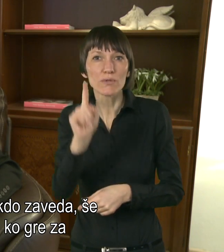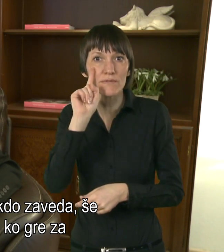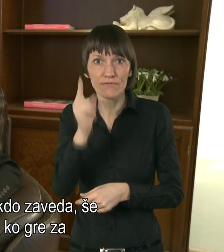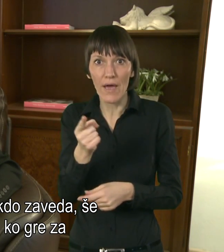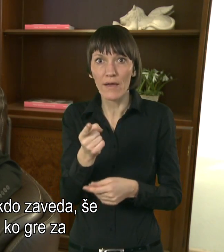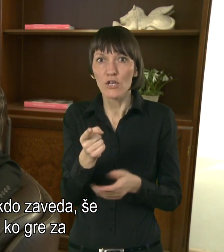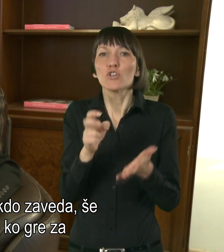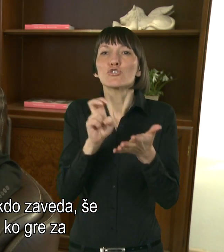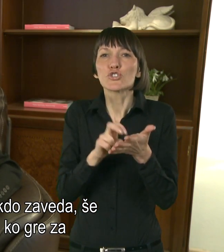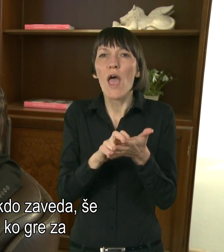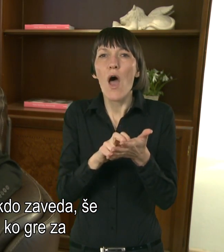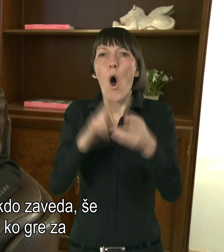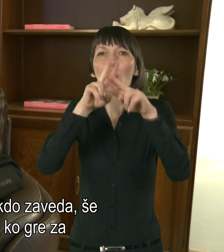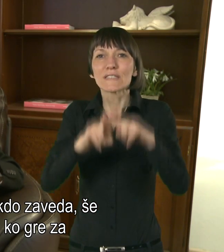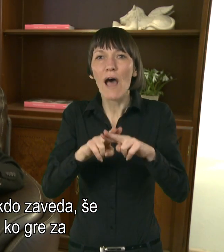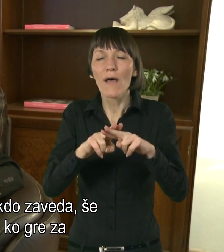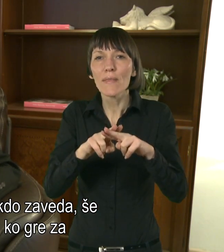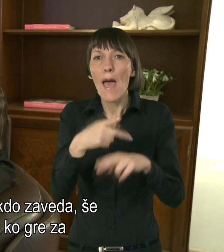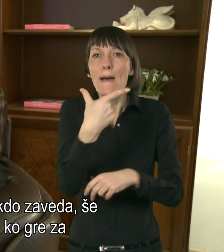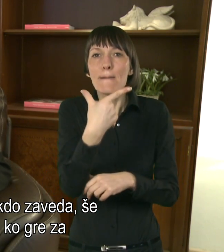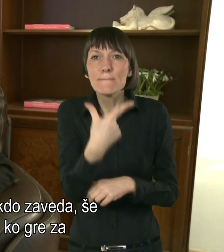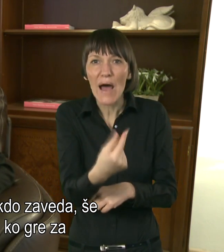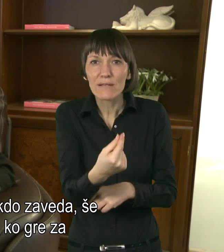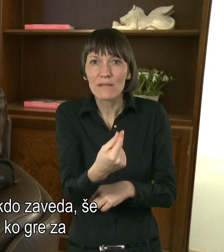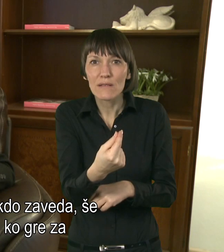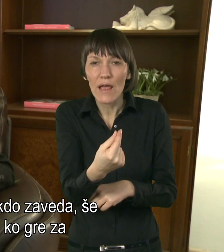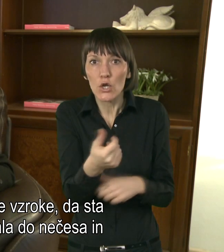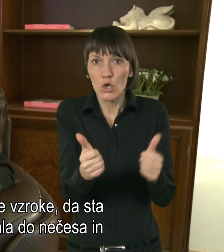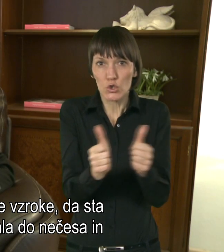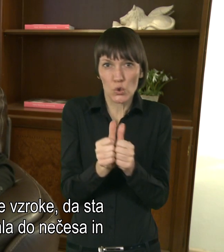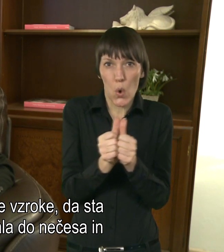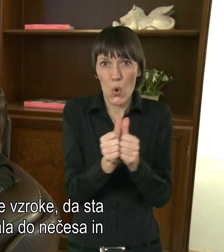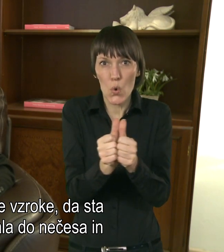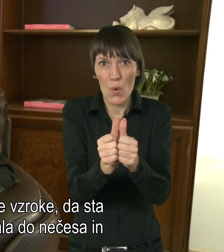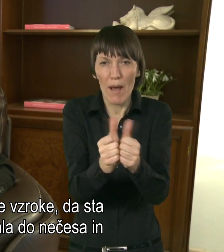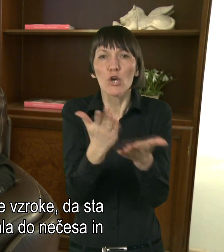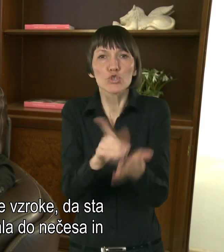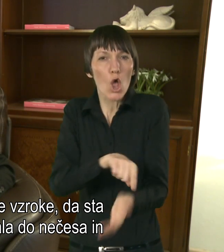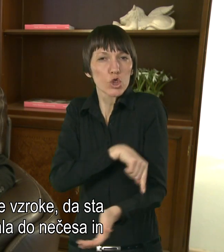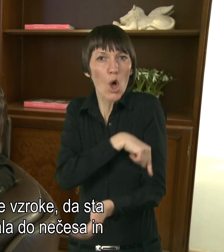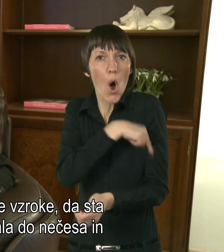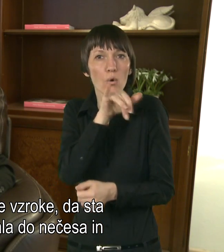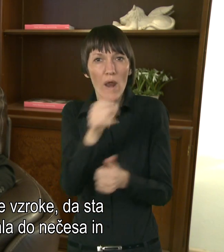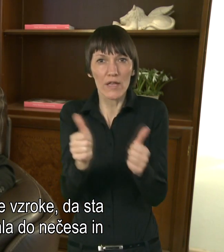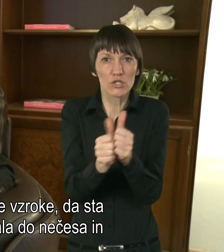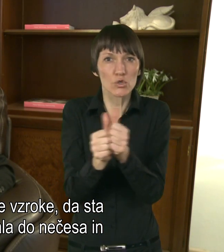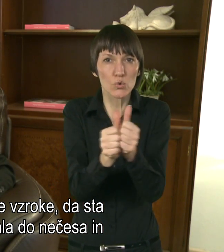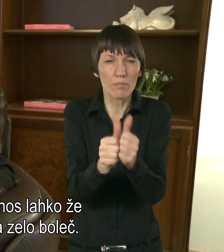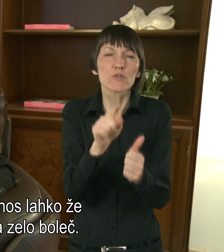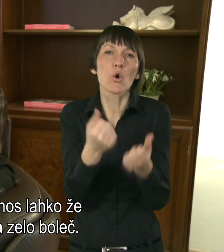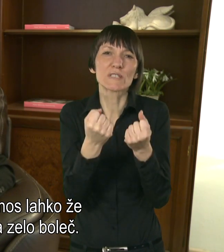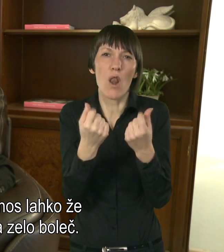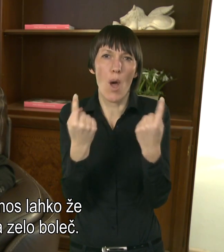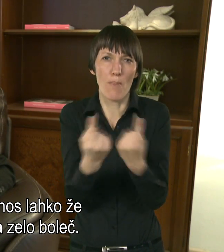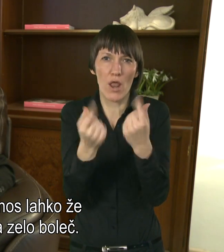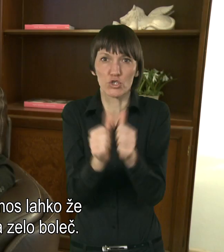se zavedajo, marsikdo se zaveda, še posebej v nekih medpartnerskih vzrokih, da sta skupaj pripeljala do nečesa in da je